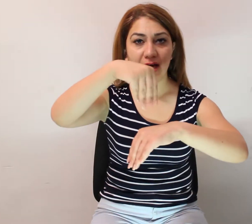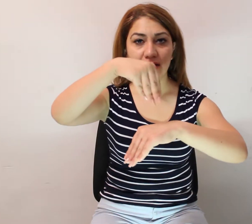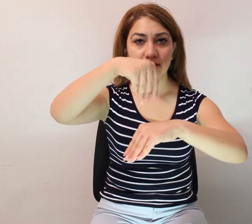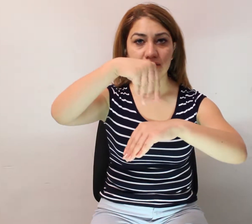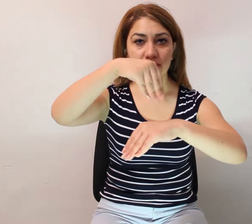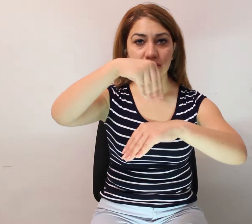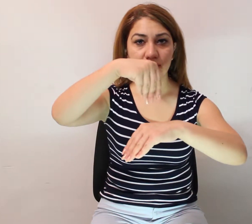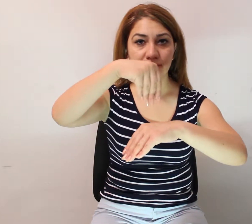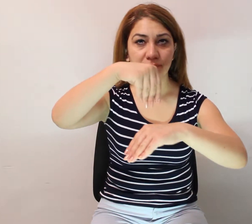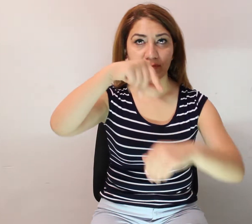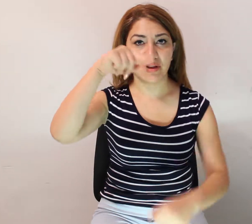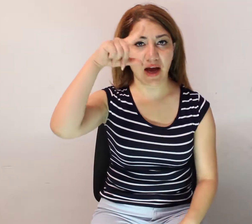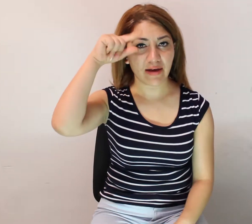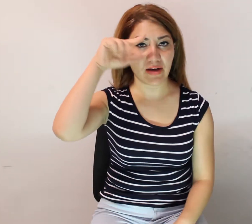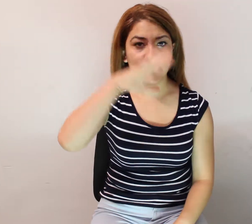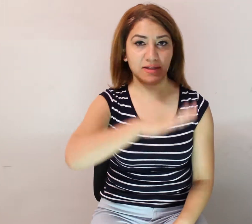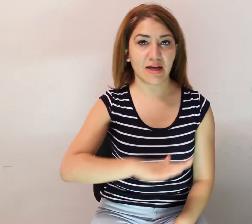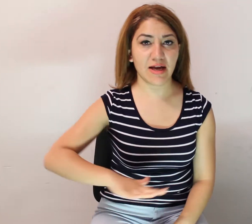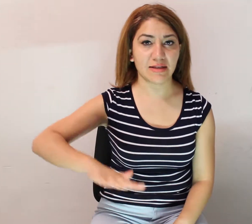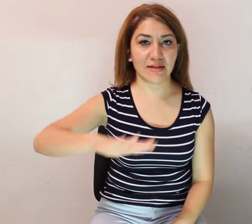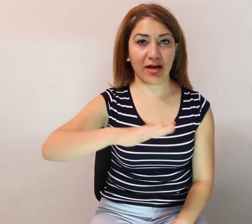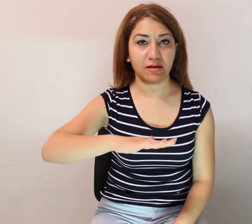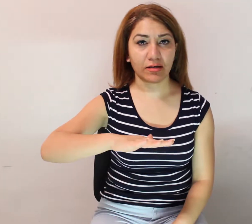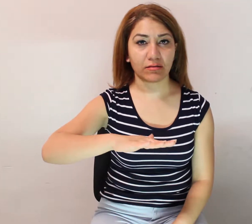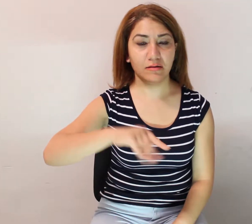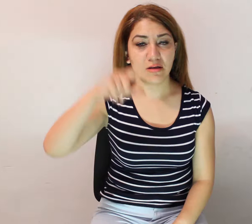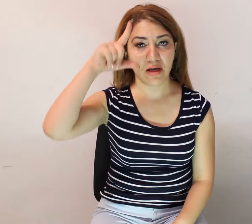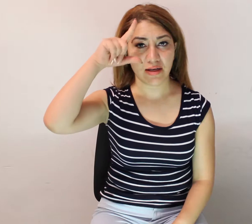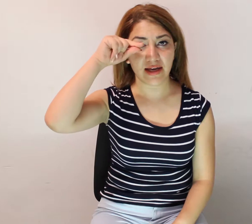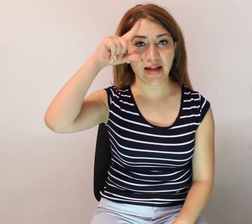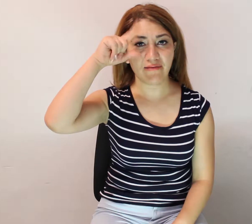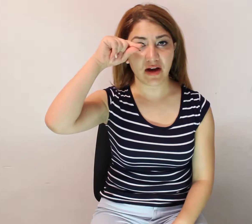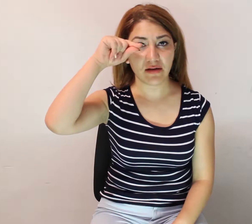Հայաստան, նաև այսպես Հայաստան, Երևան,